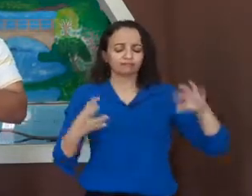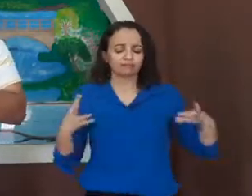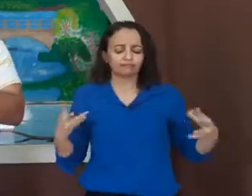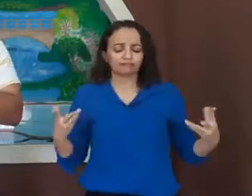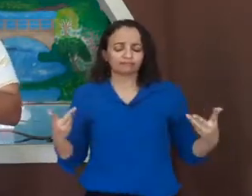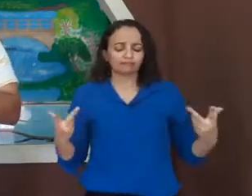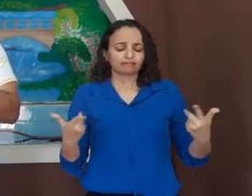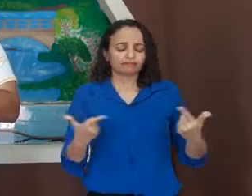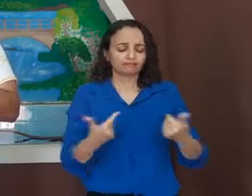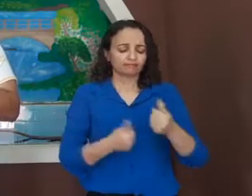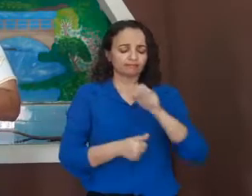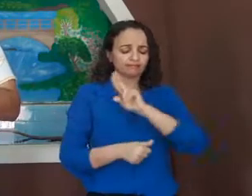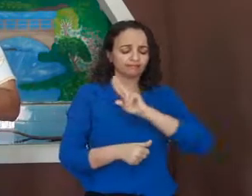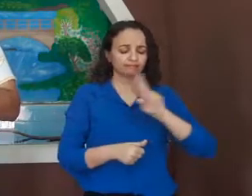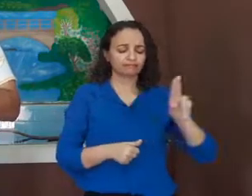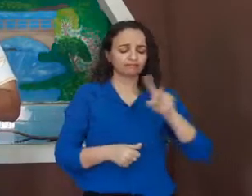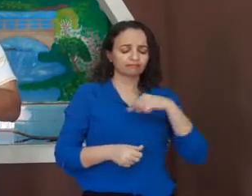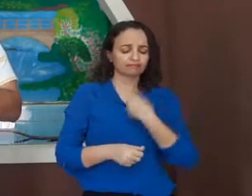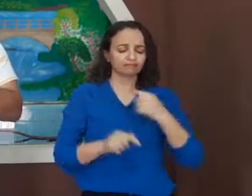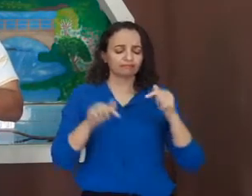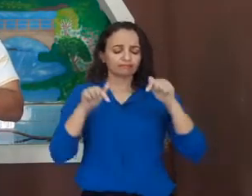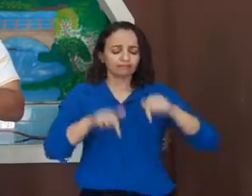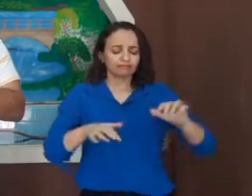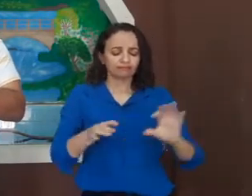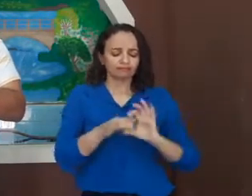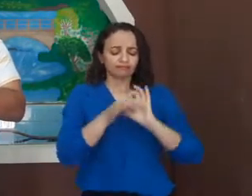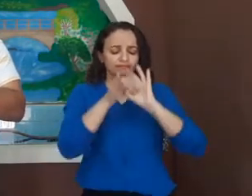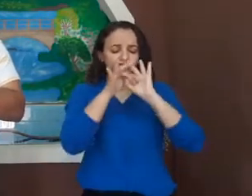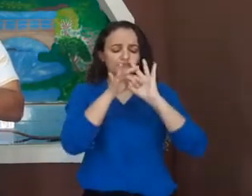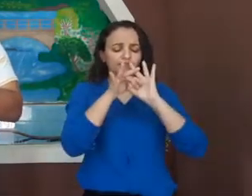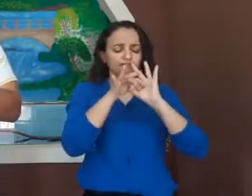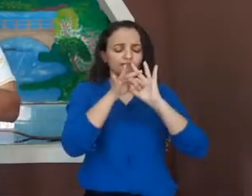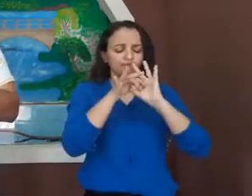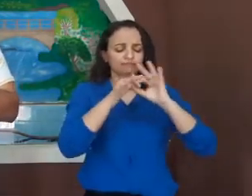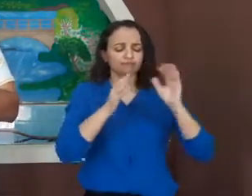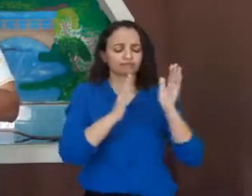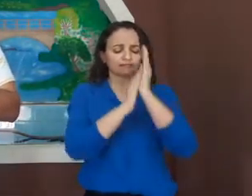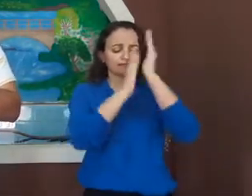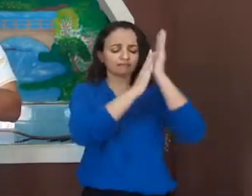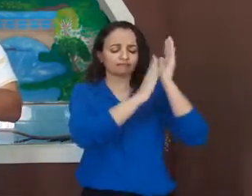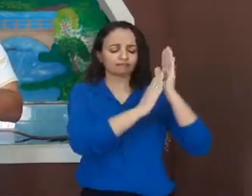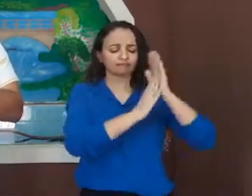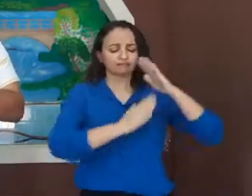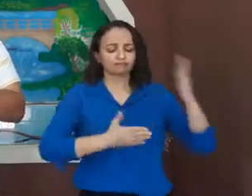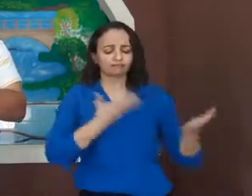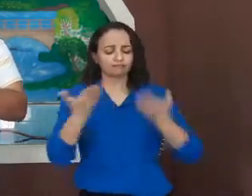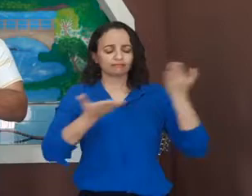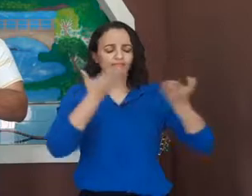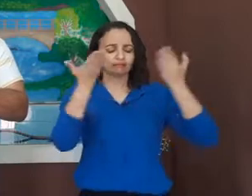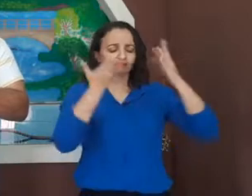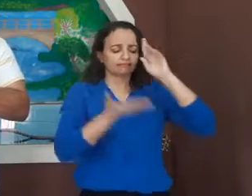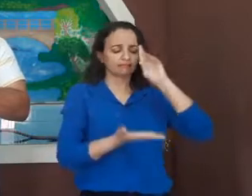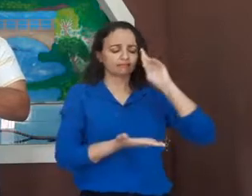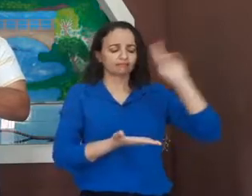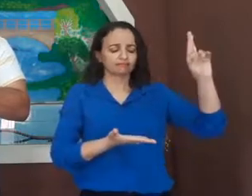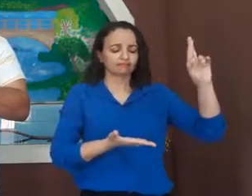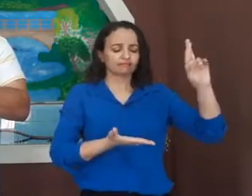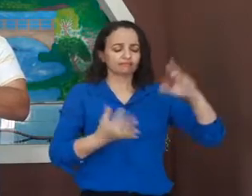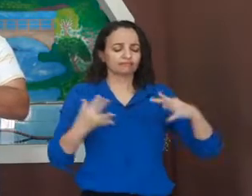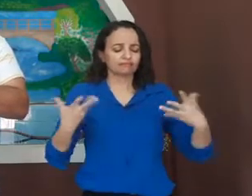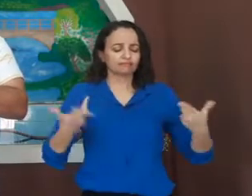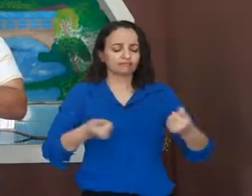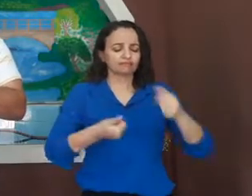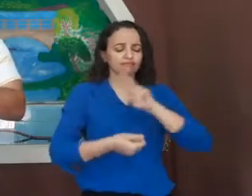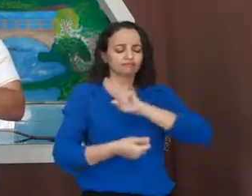Deus, reunidos e unidos para louvar, exaltar e engrandecer o teu santo e maravilhoso nome. Deus querido, muito